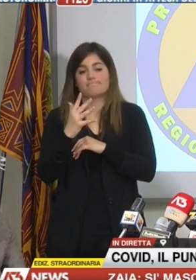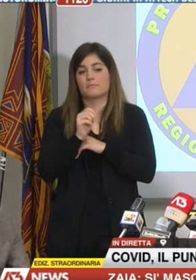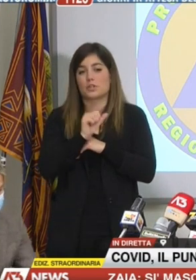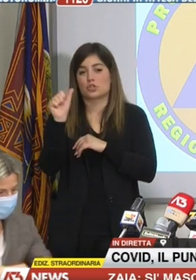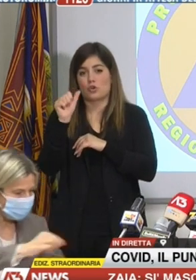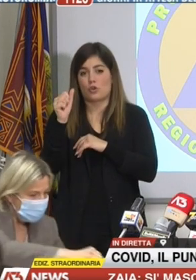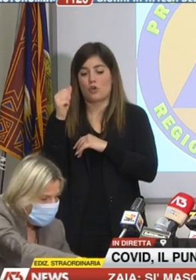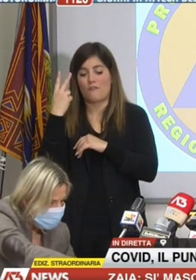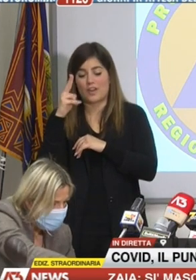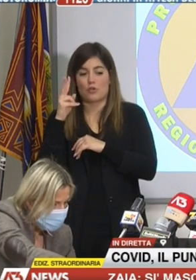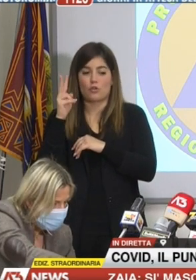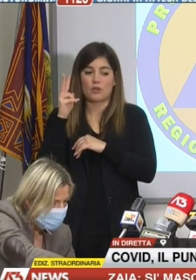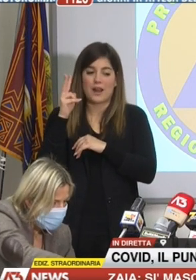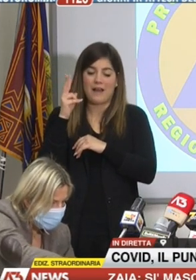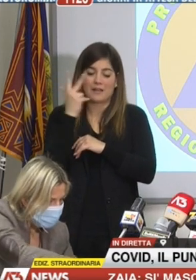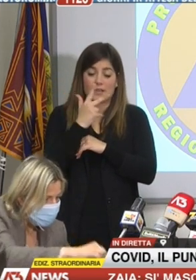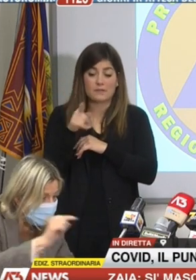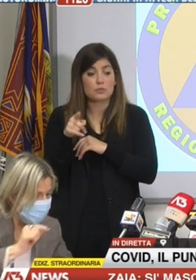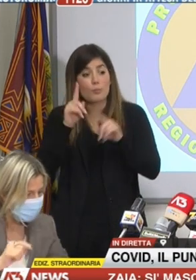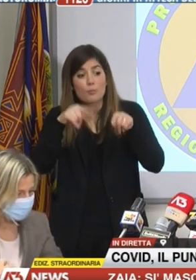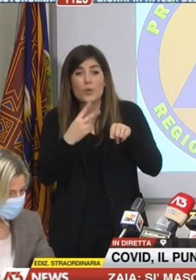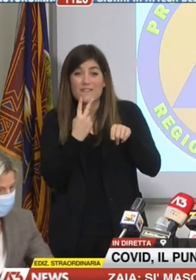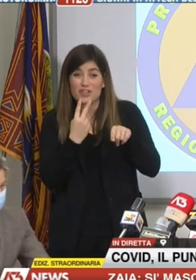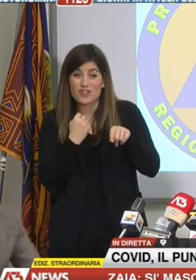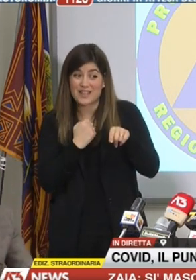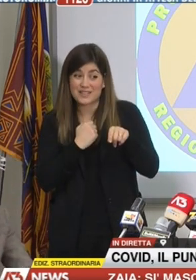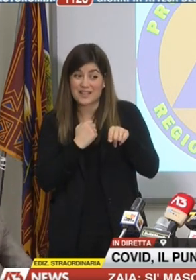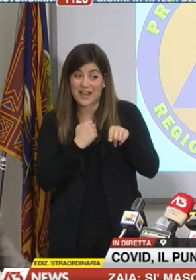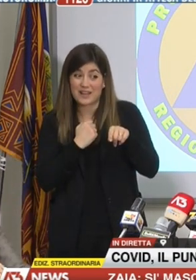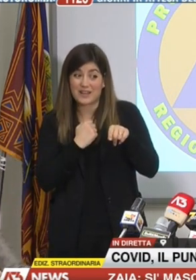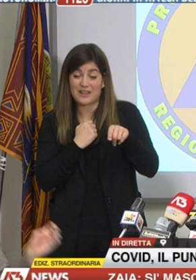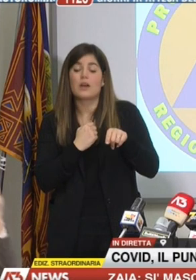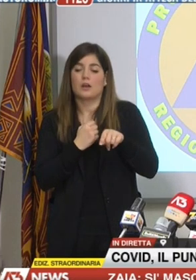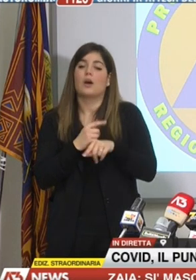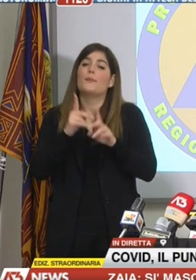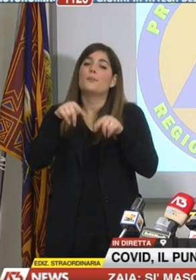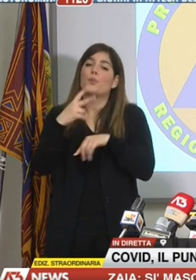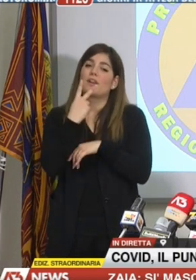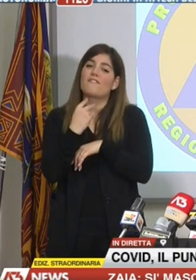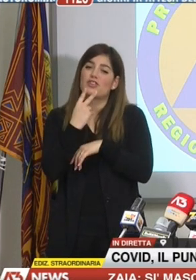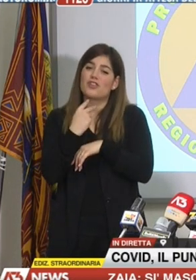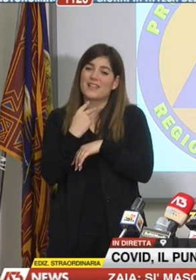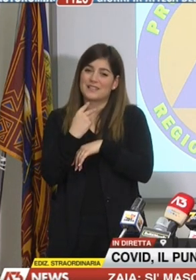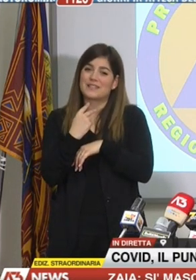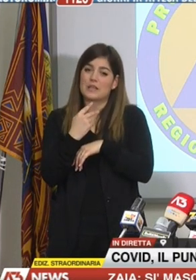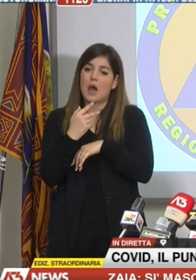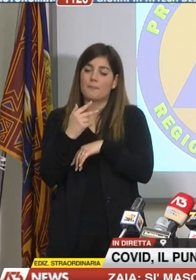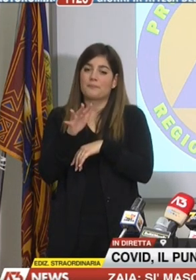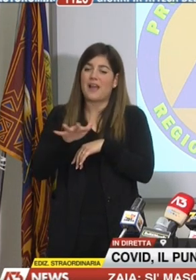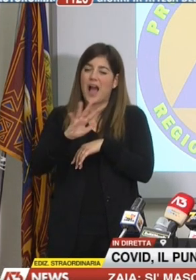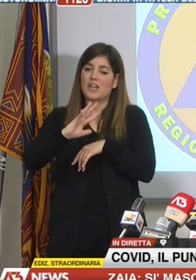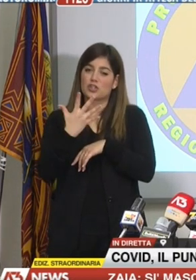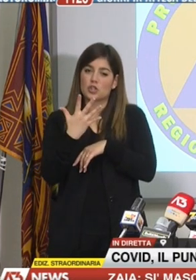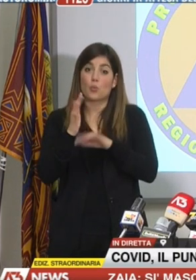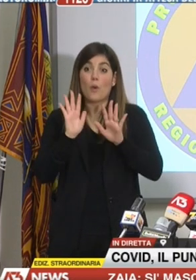Tre. Vicenza, sì. Sì, anche, scusate, anche Vicenza con l'area non critica in area 5,